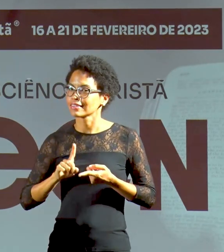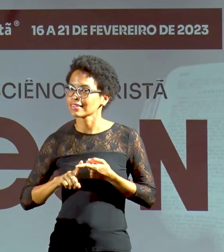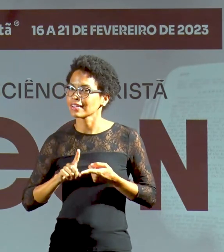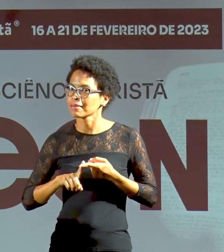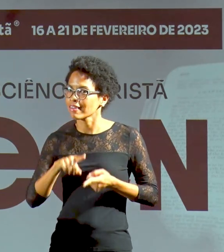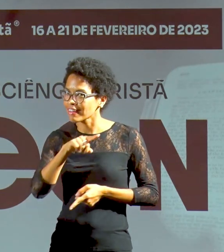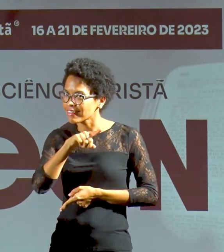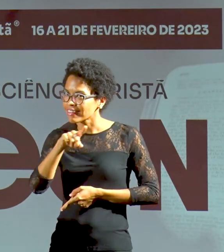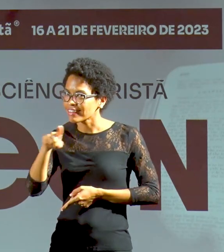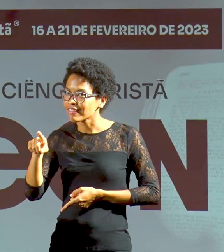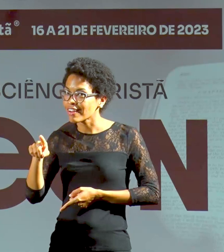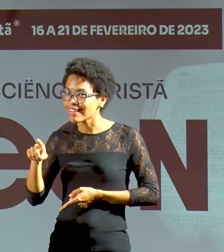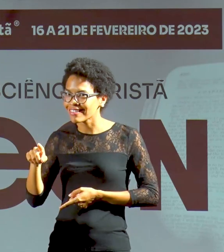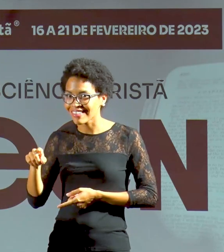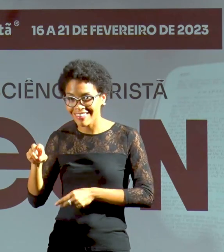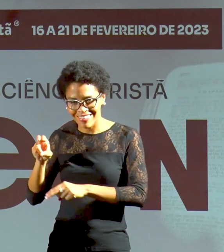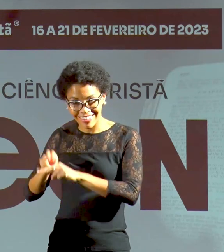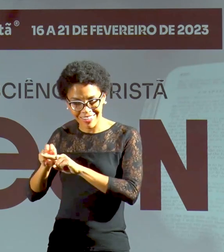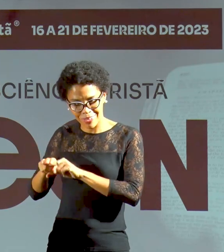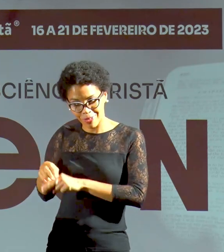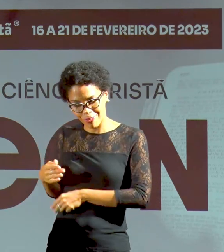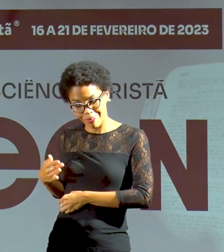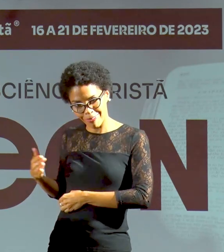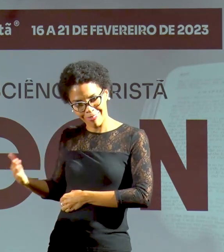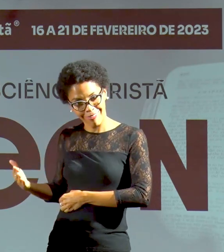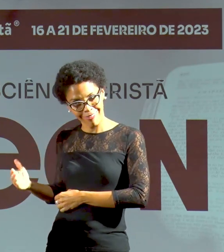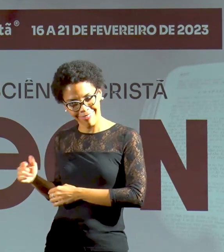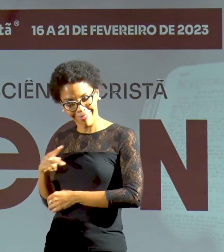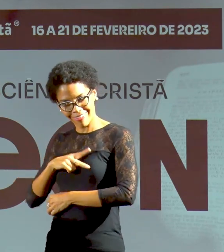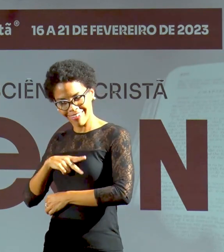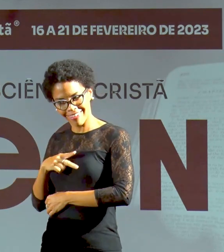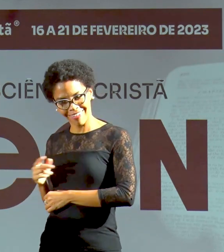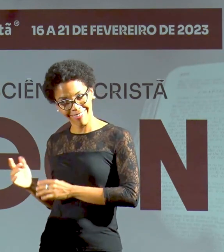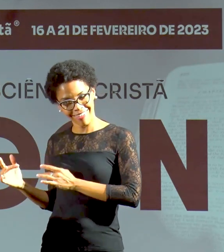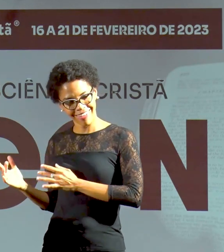que você tenha sentado do lado de quem você está apaixonada